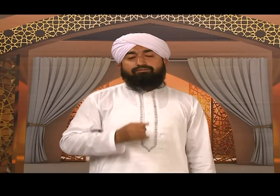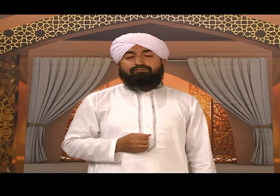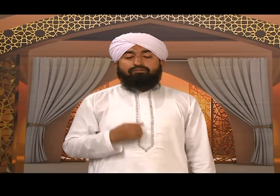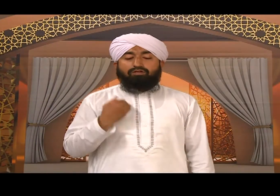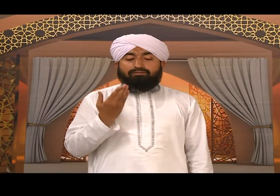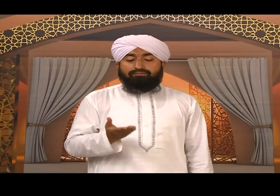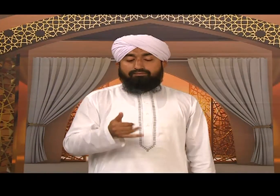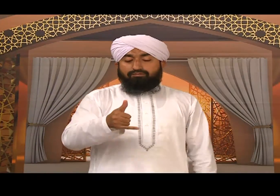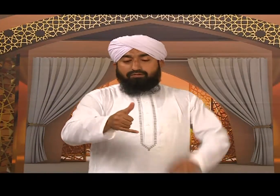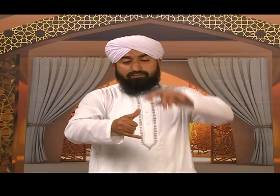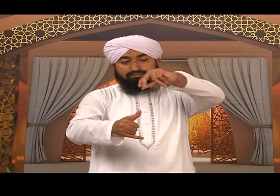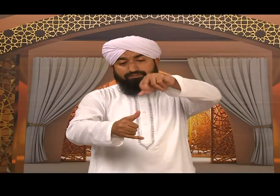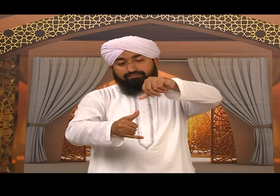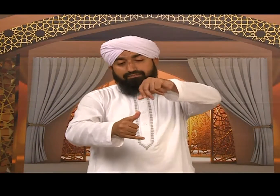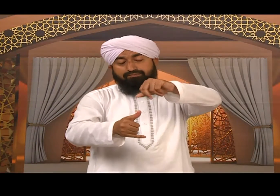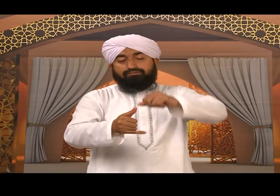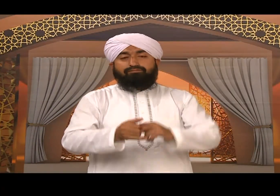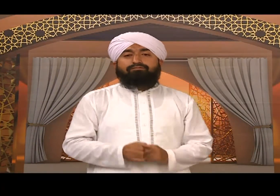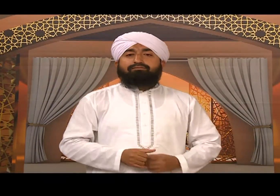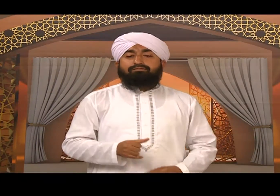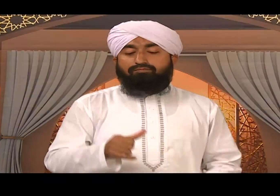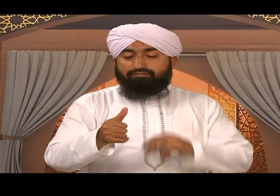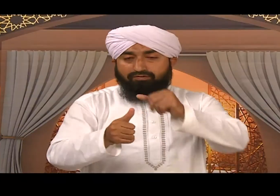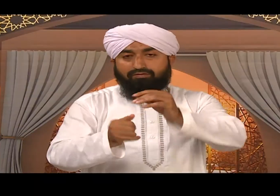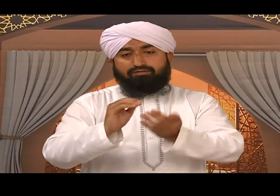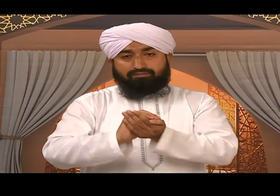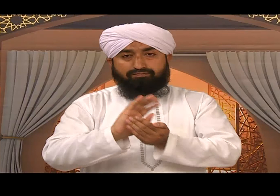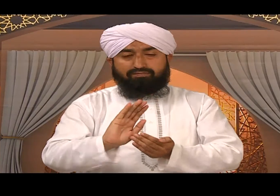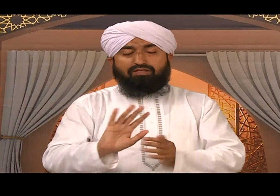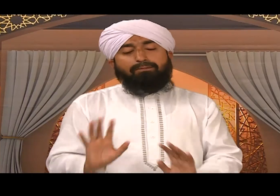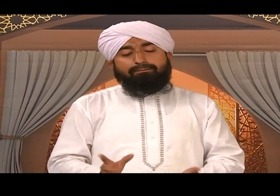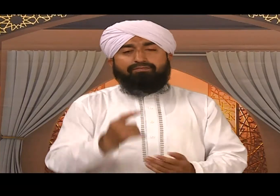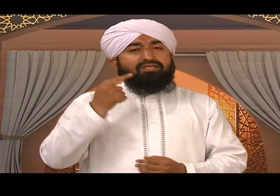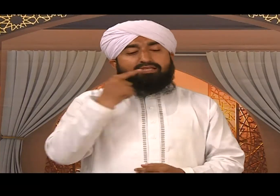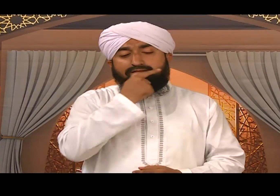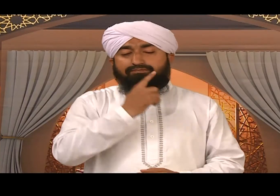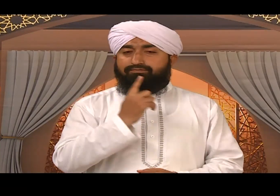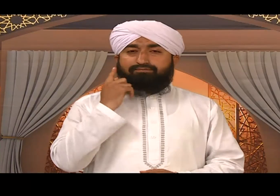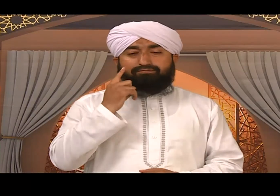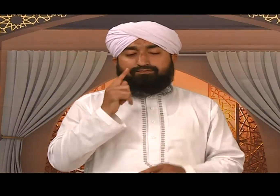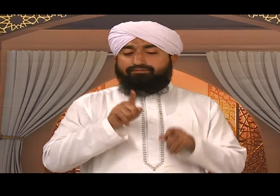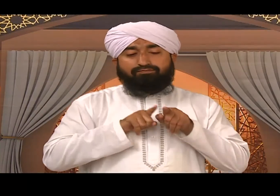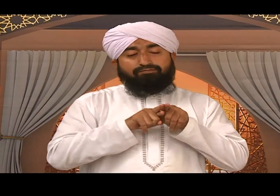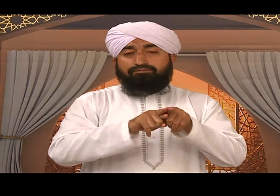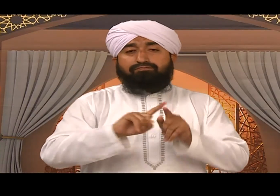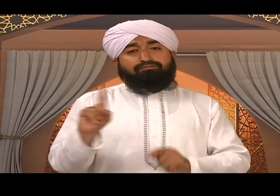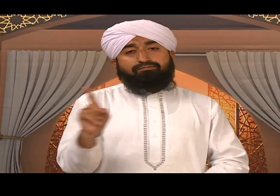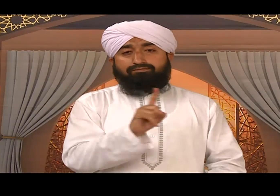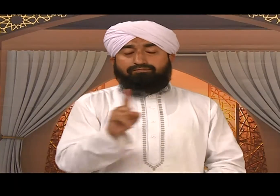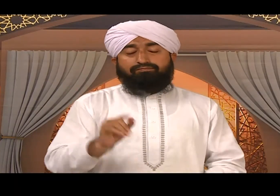مسواک کیجیے اور ہر بار مسواک کو دھو لیجیے۔ مسواک موجود ہو تو انگلی سے دانت مانجنا ادائے سنت و حصول ثواب